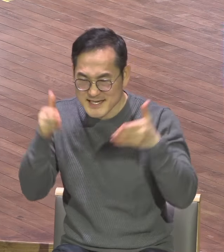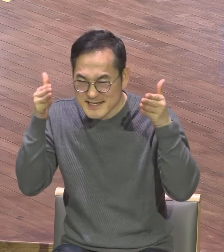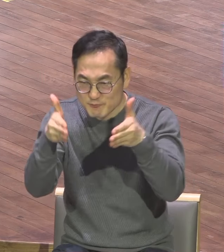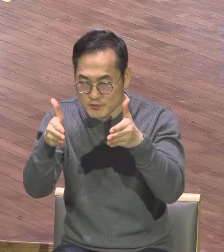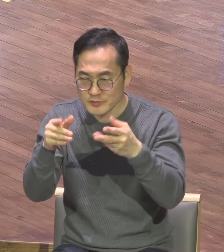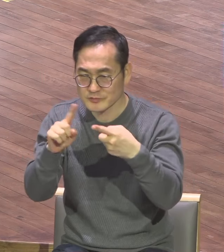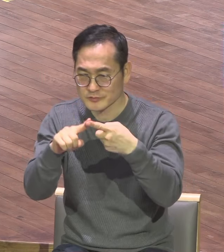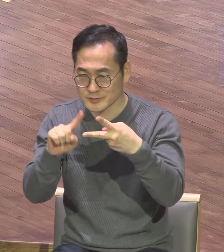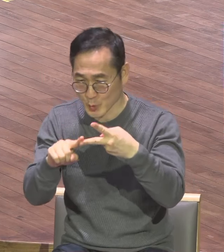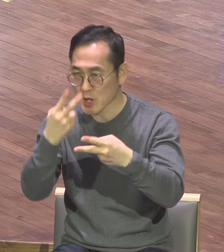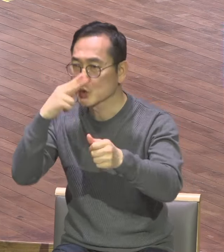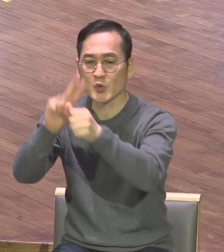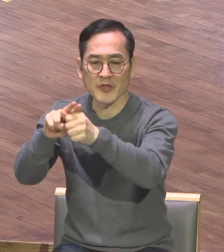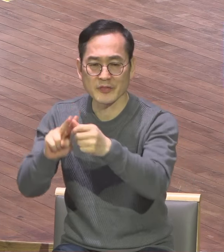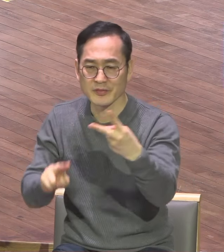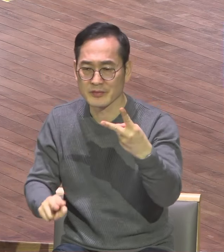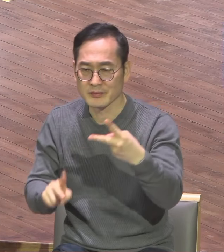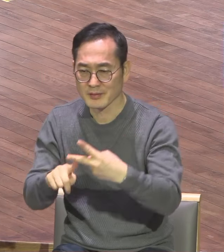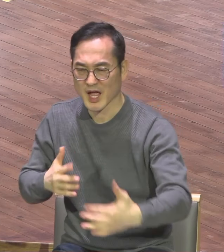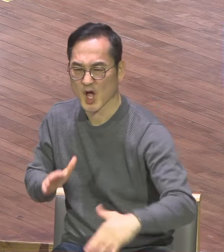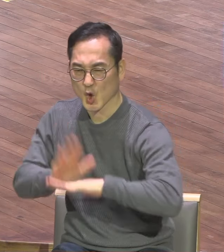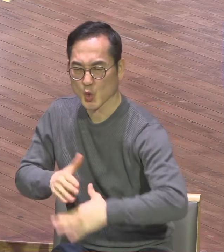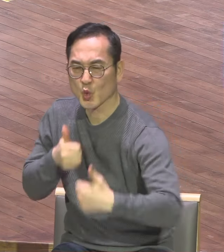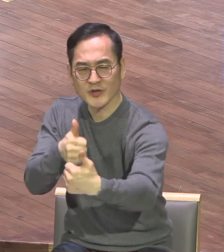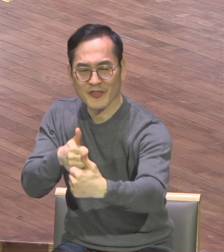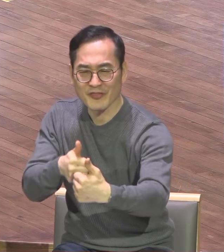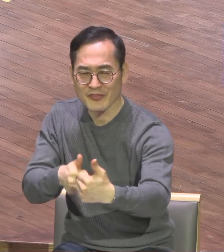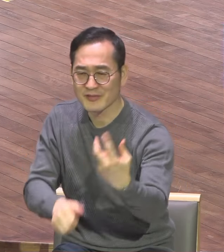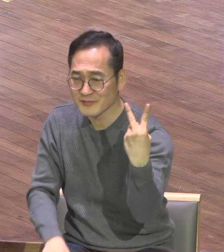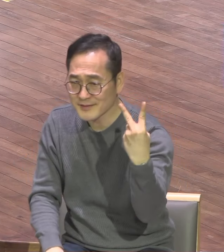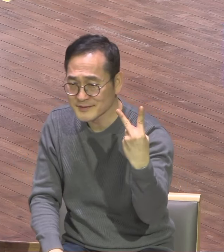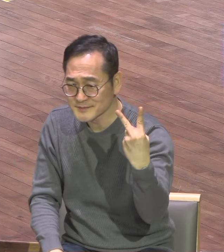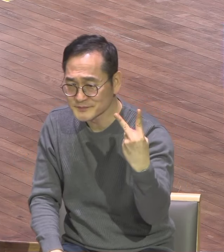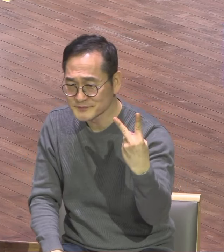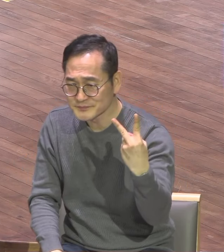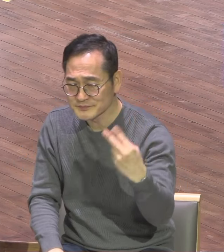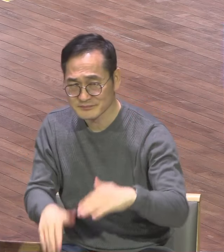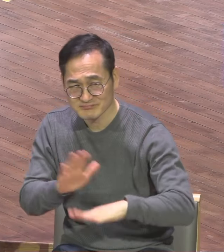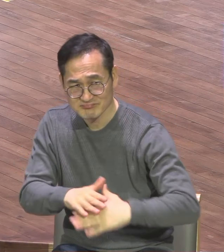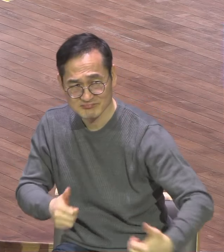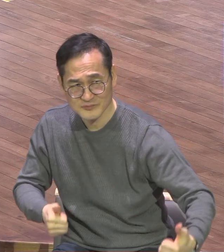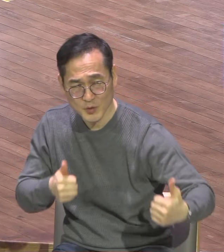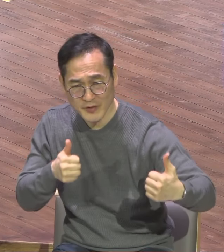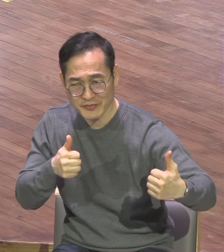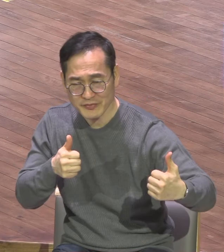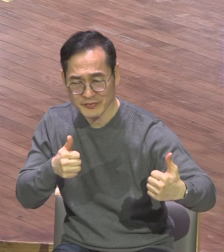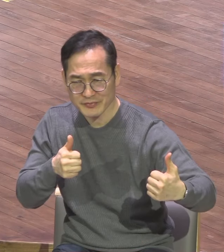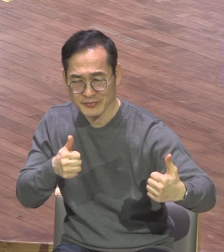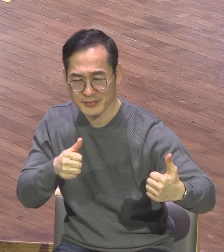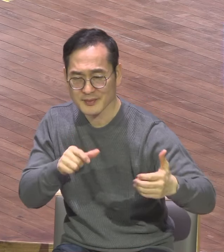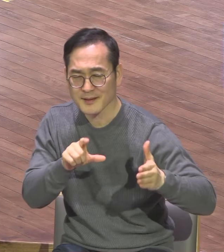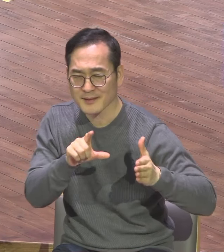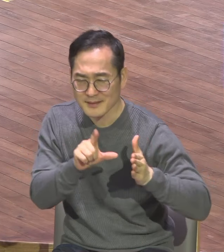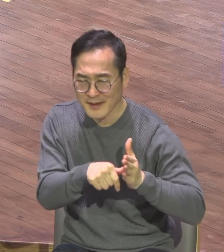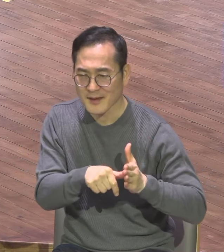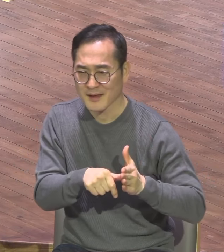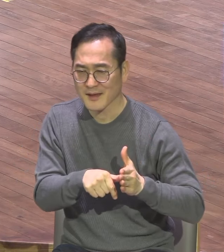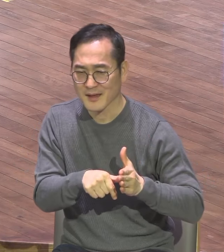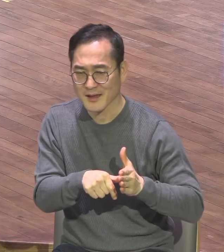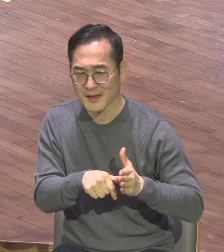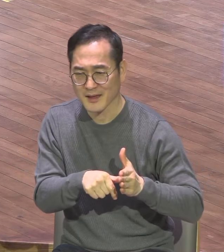말씀드렸습니다. 집중과 도전. 그런데 그 도전을 하는 과정 속에서 오히려 많은